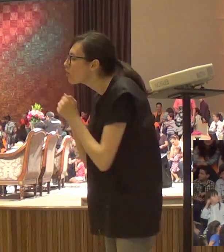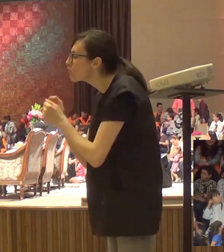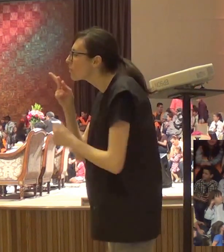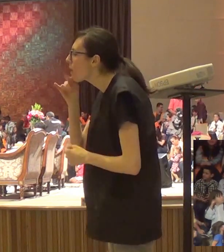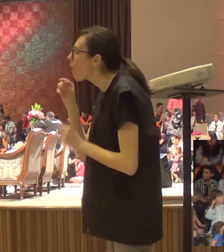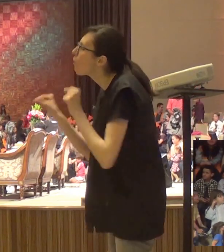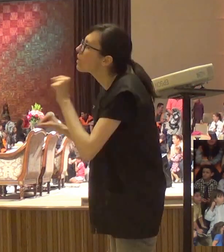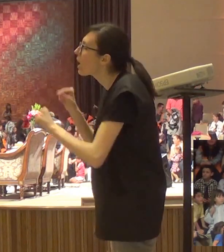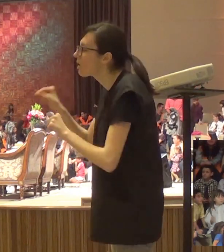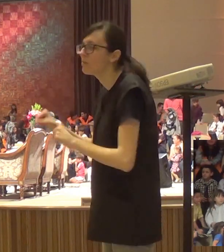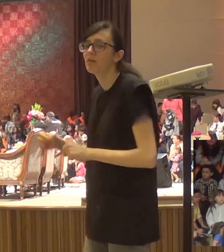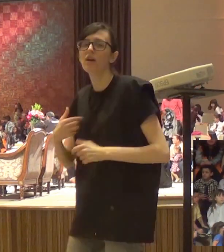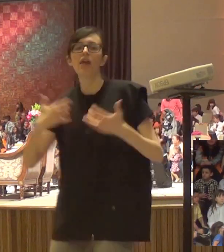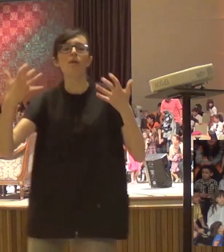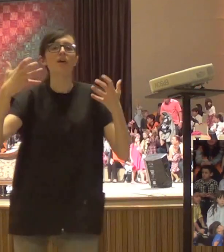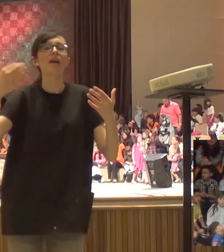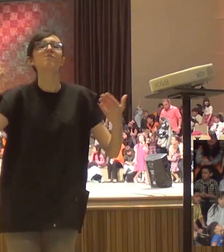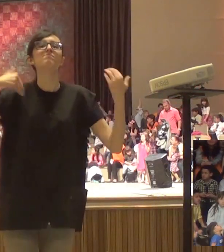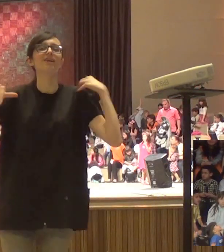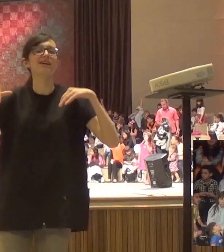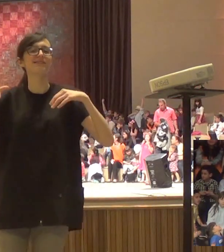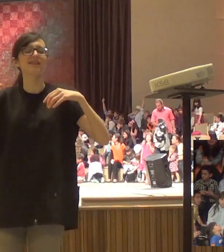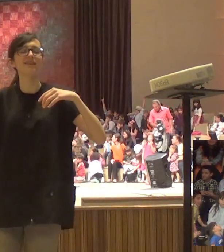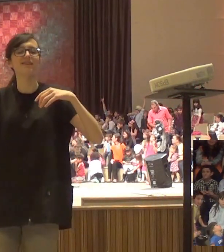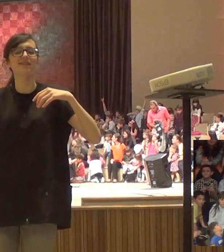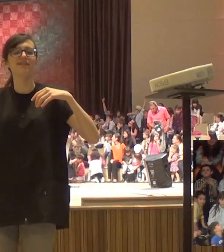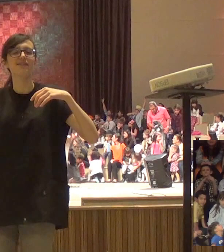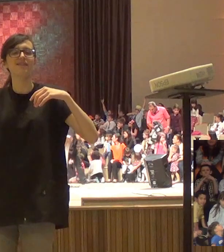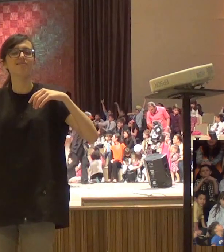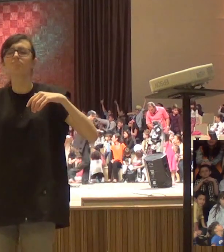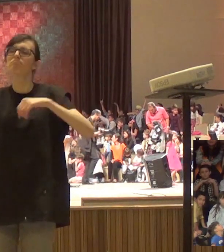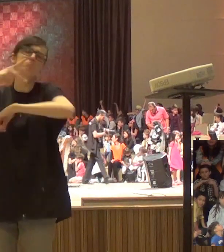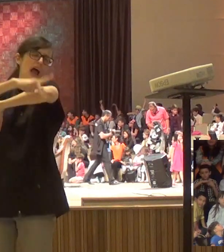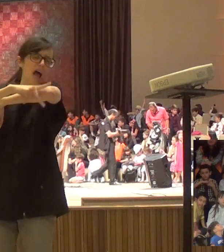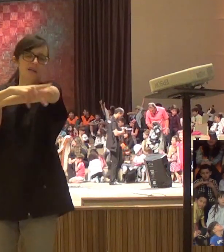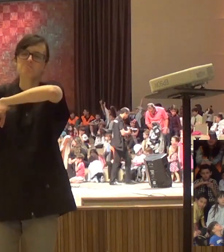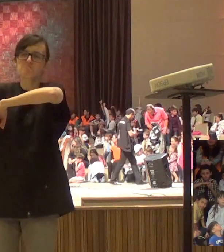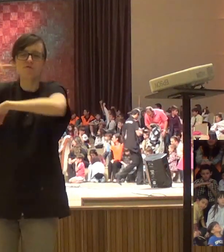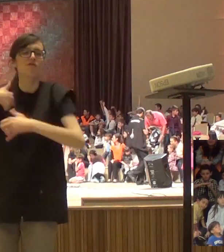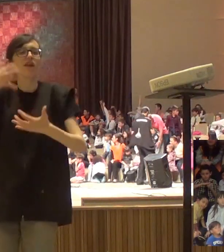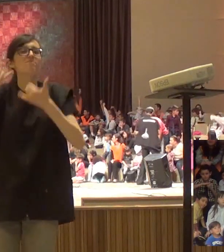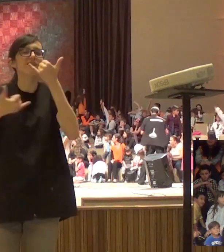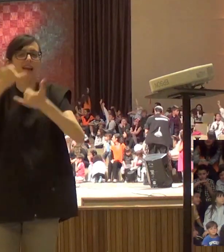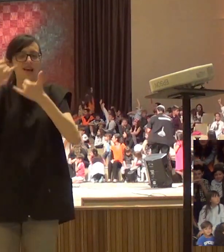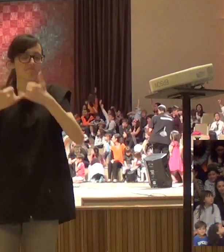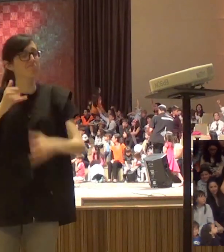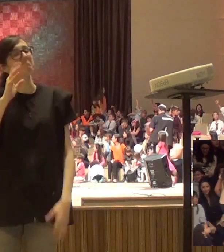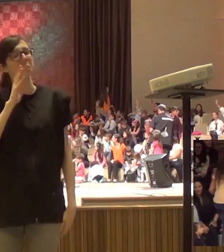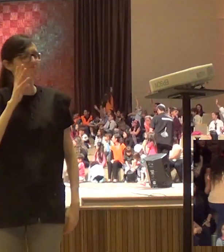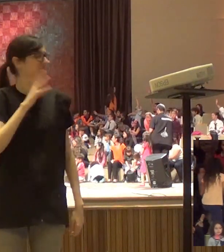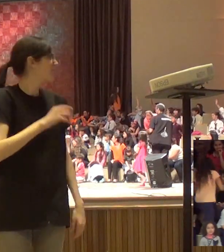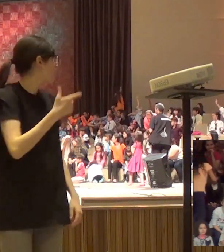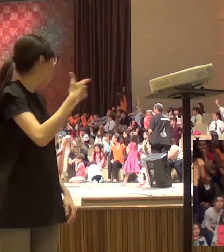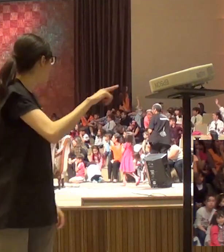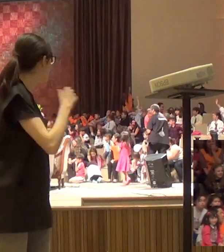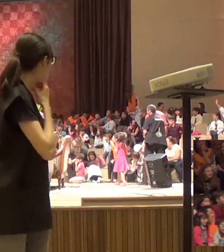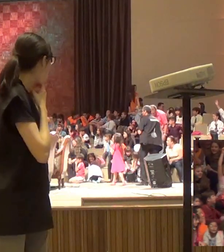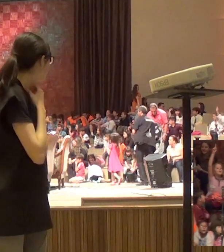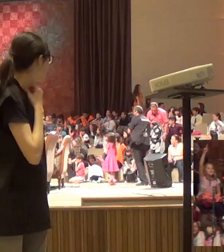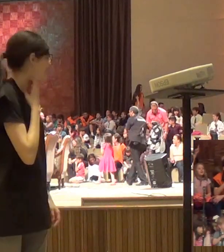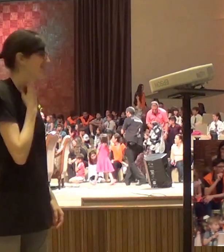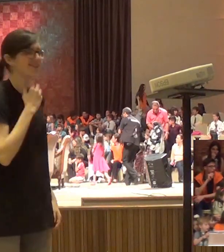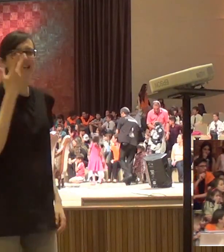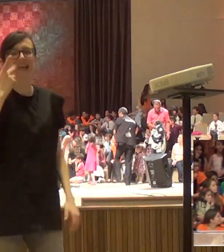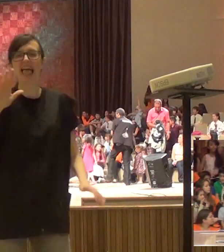Mariana. Mariana, uma coisa que você queria fazer com o seu pai? Ir no parque com ele. Ir no parque com ele. É a última criança. Deixa um